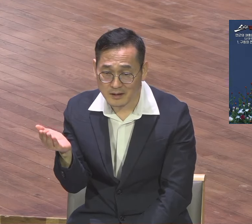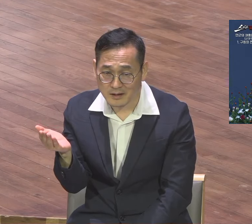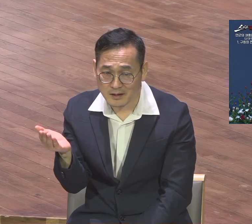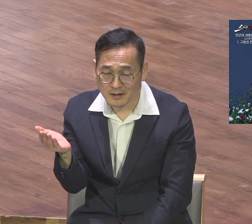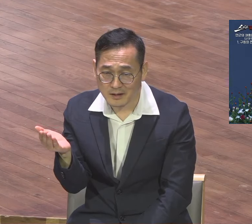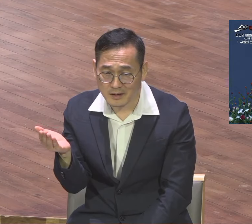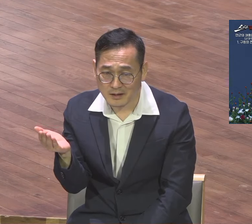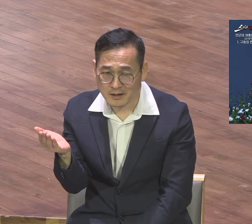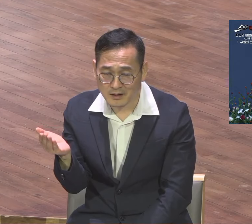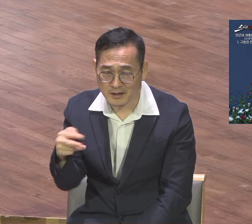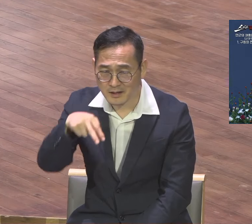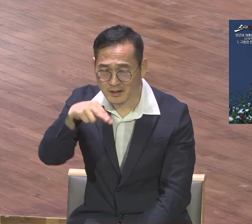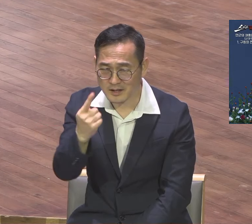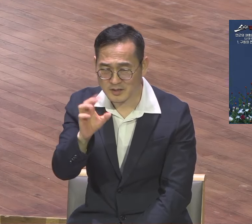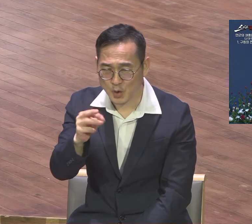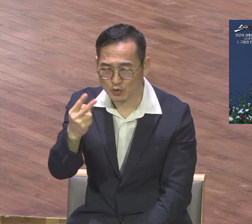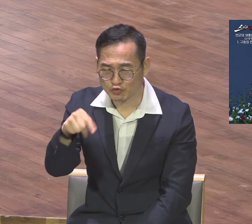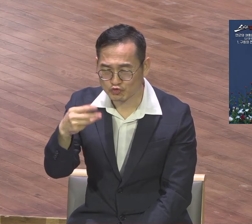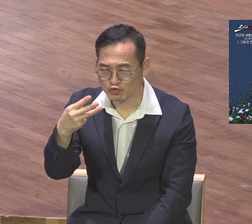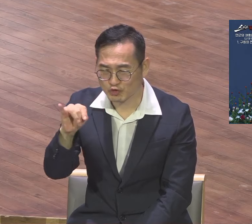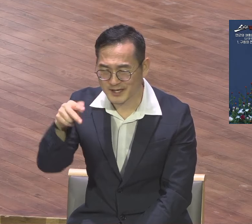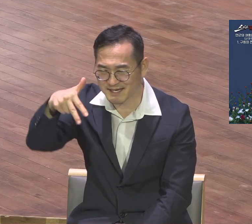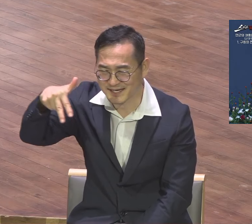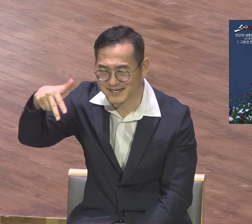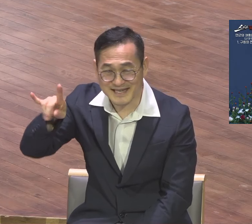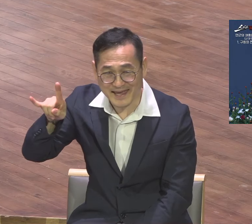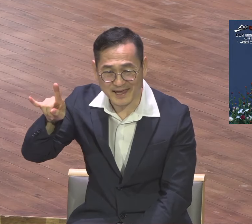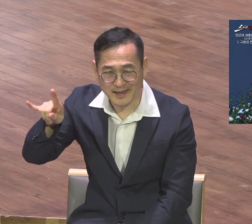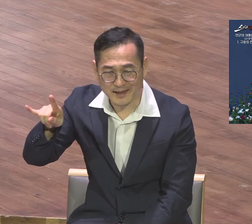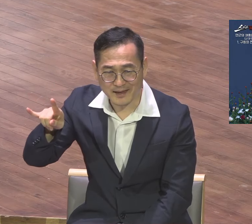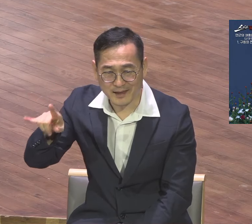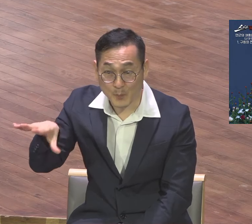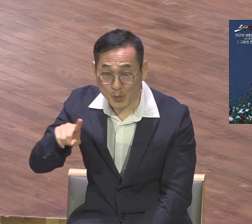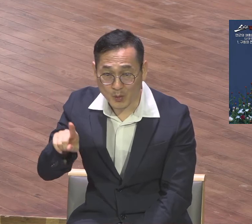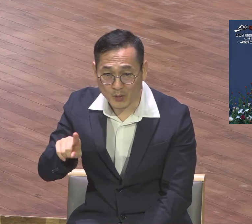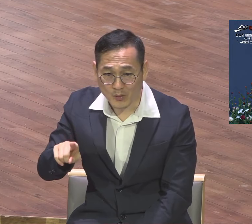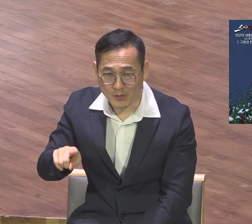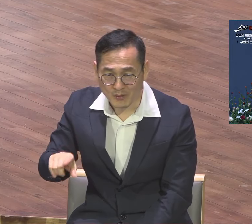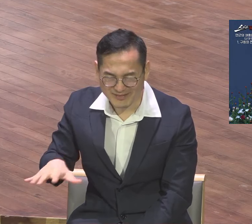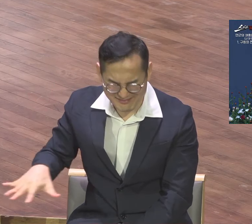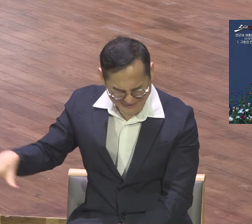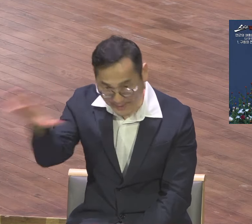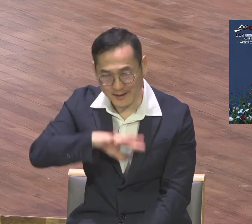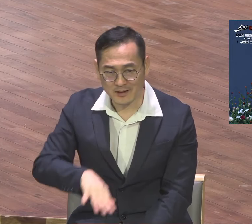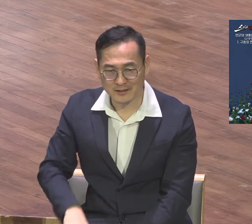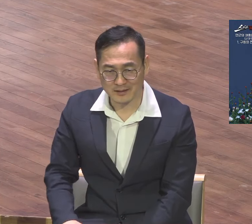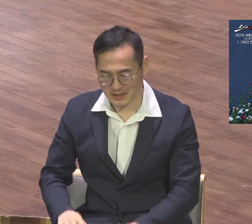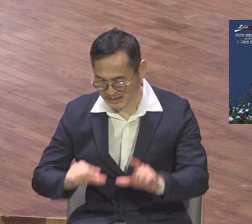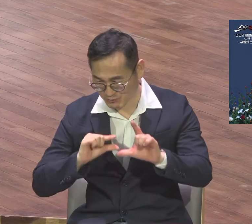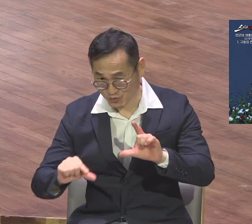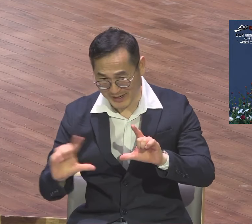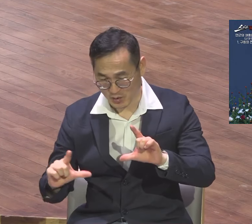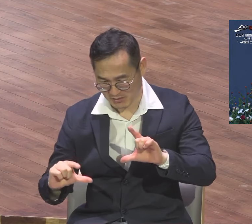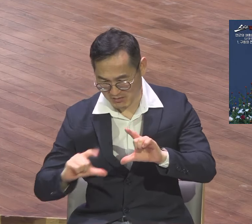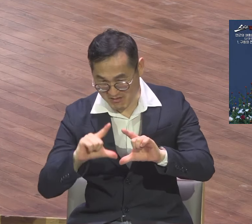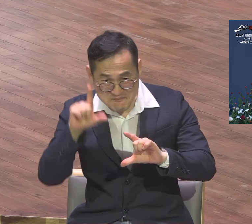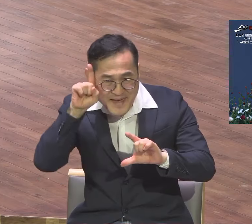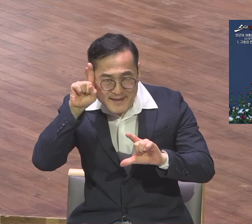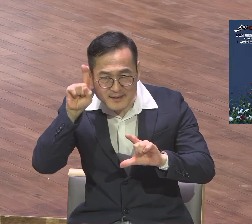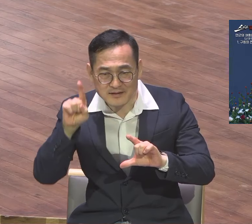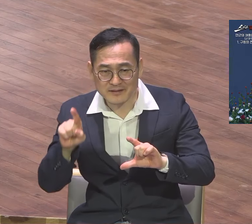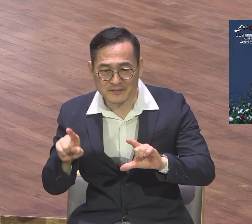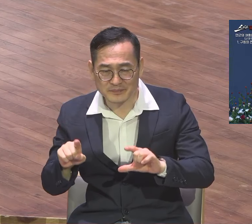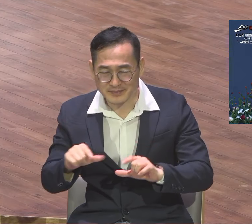송두리째가 중요합니다. 송두리째. 응? 송두리째. 어느 한 부분이 아니에요. 내